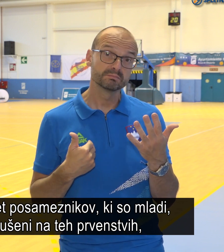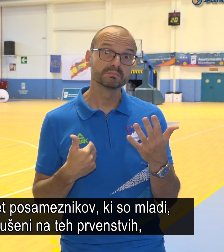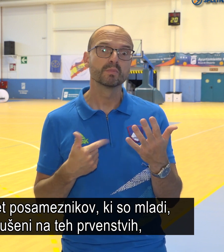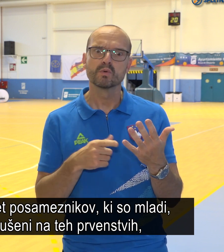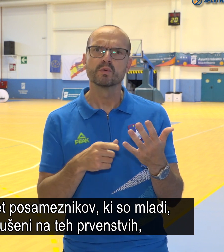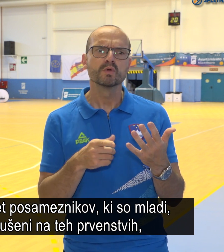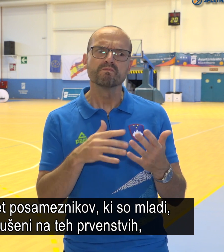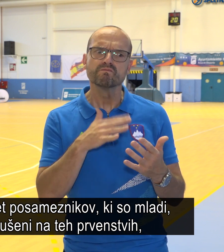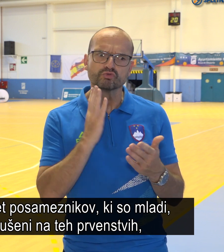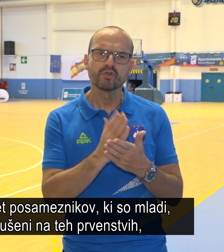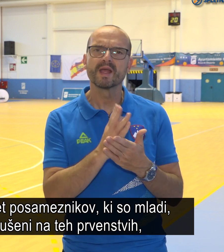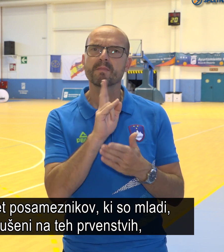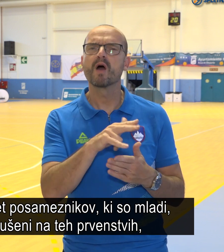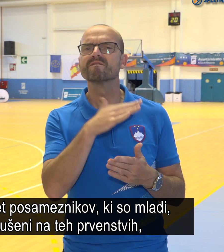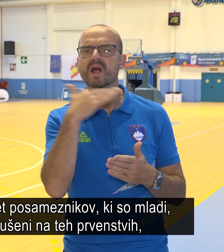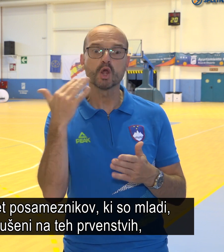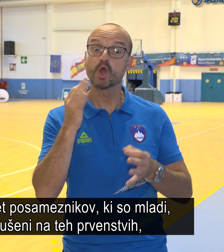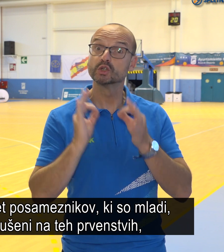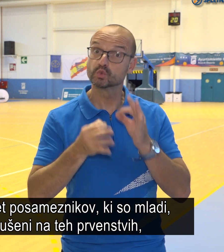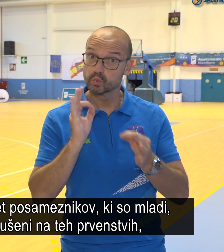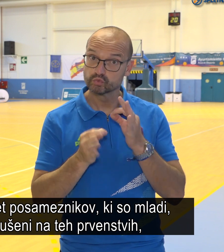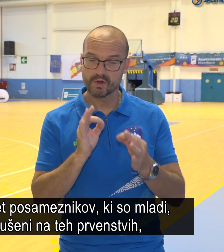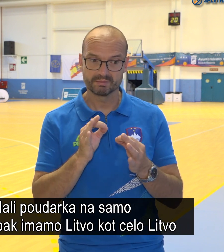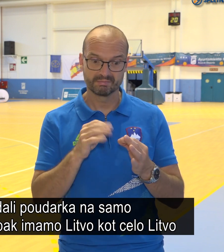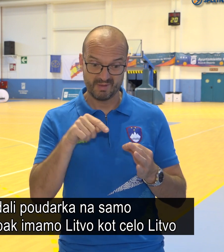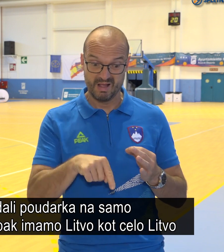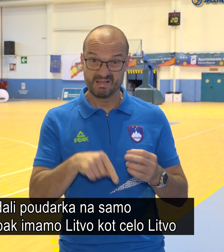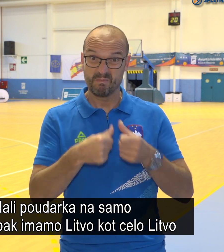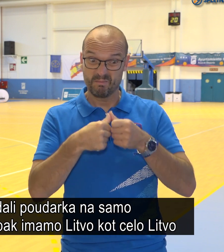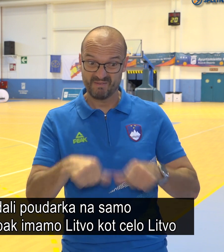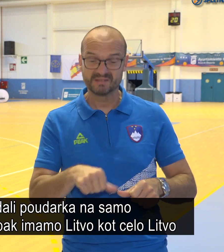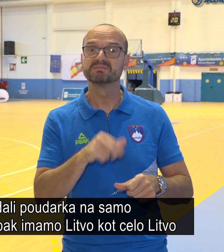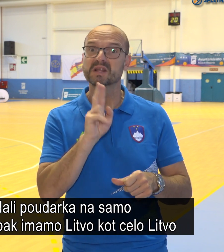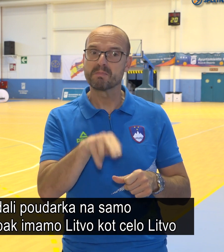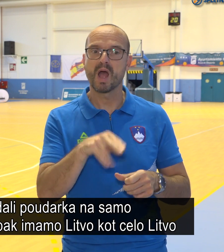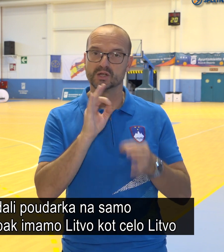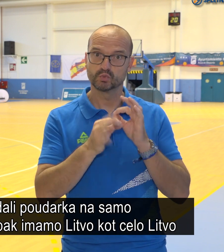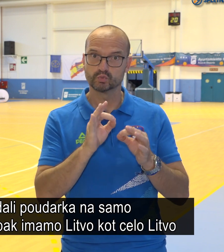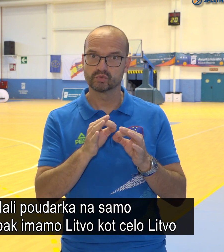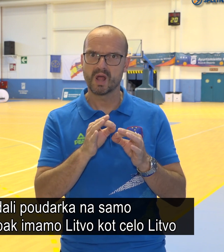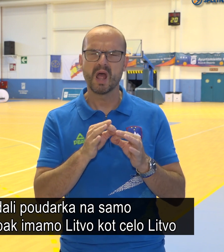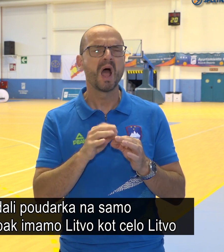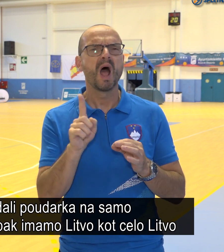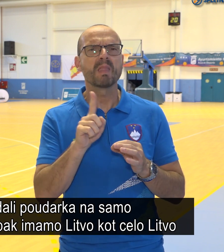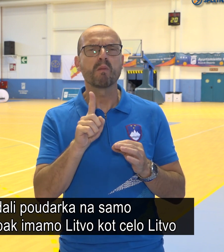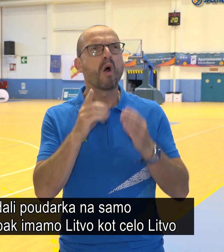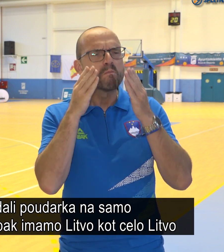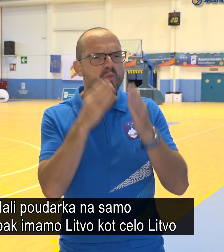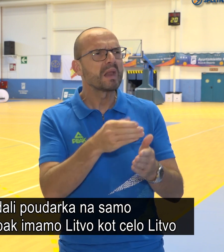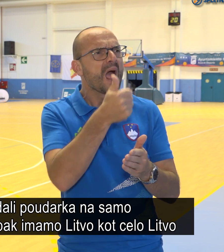dosti izkušeni na teh prvenstvih, tako da v bistvu ne bomo dajali poudarka na samo enega igralca ali